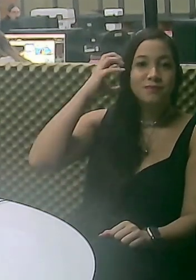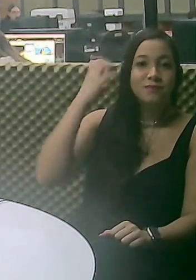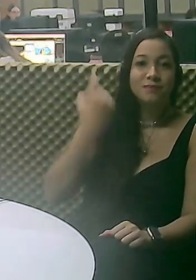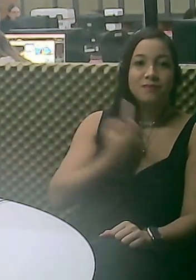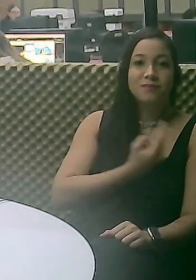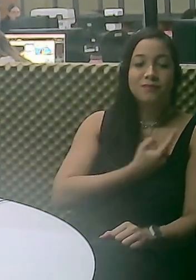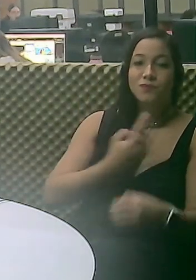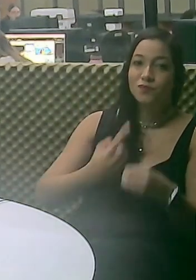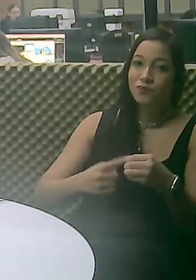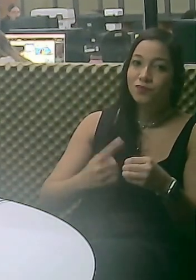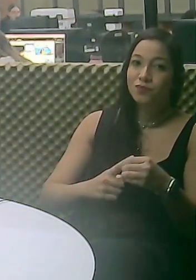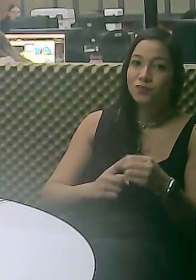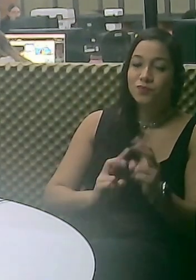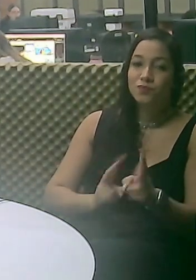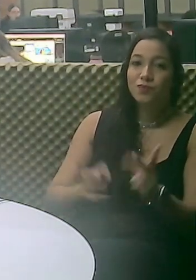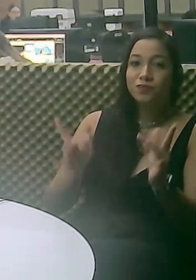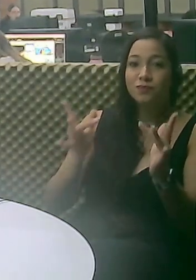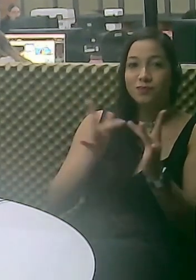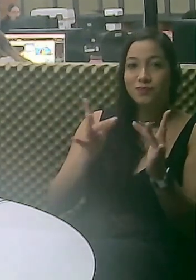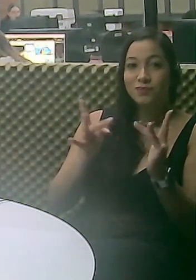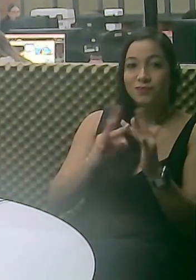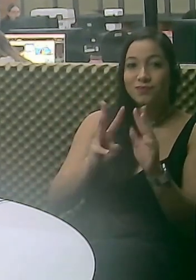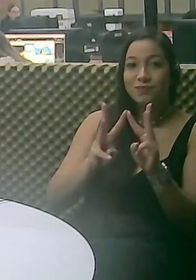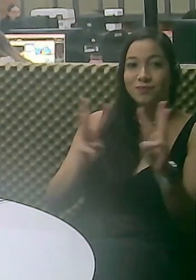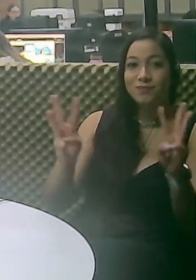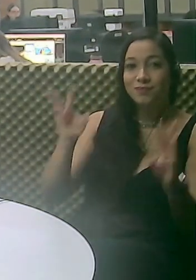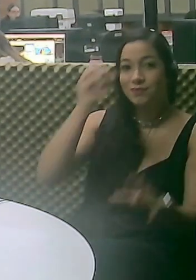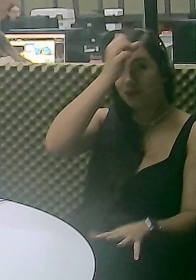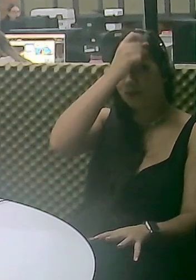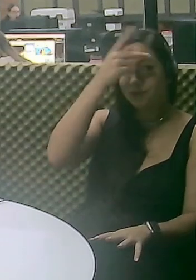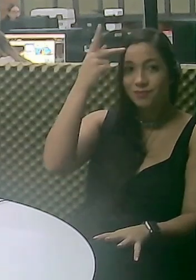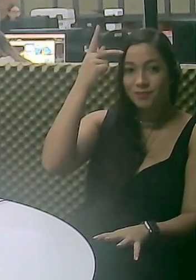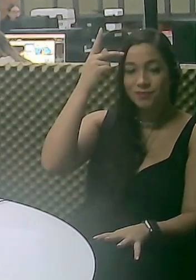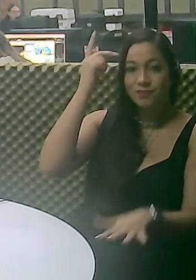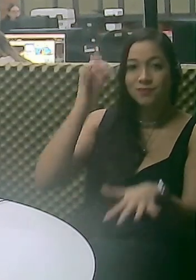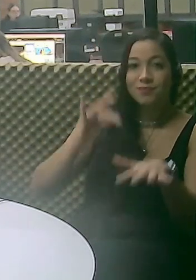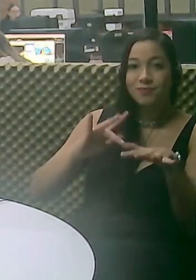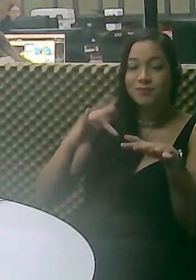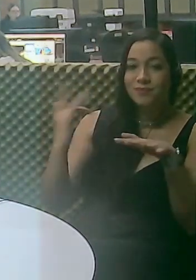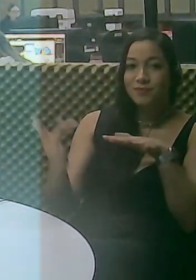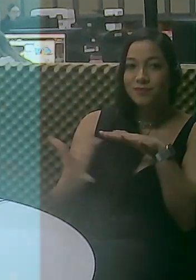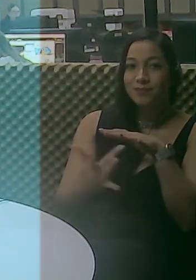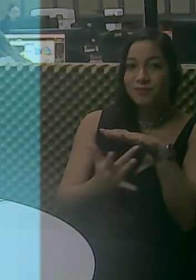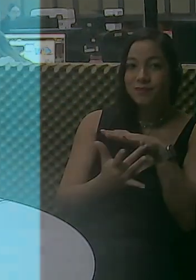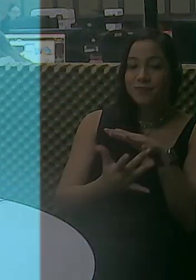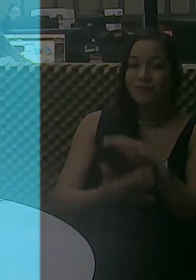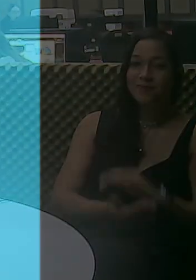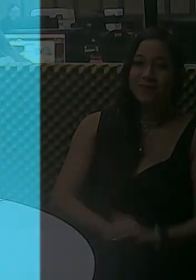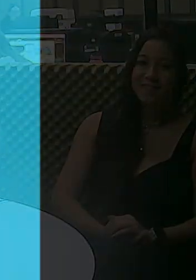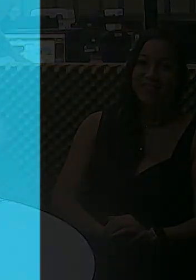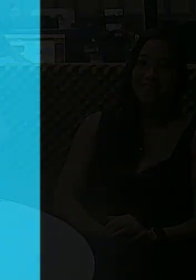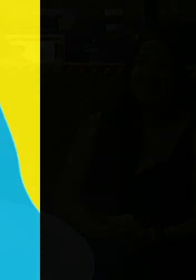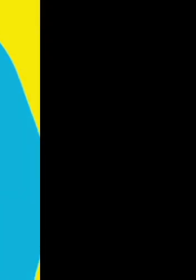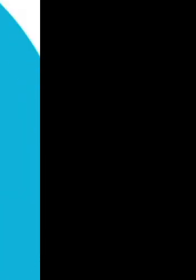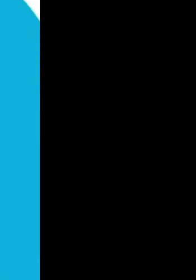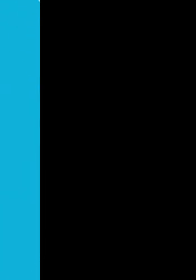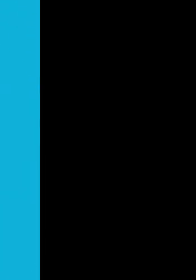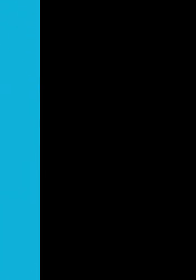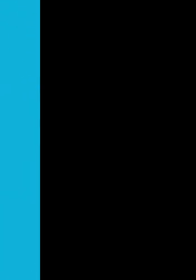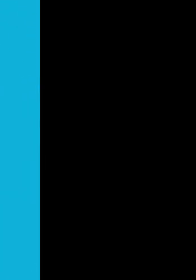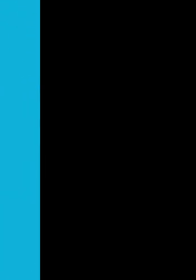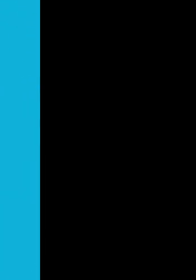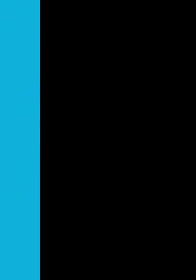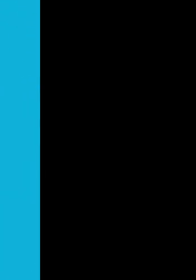do programa da Rádio Nossa Cidade. Continue conosco no portal da Prefeitura e nas redes sociais.